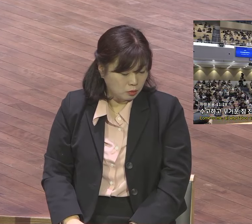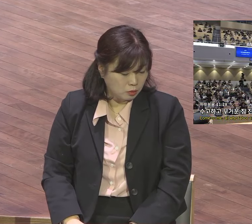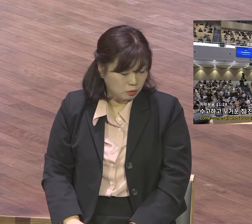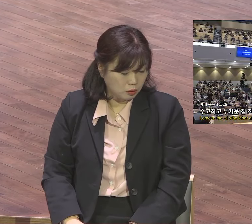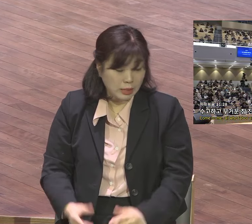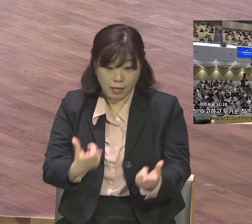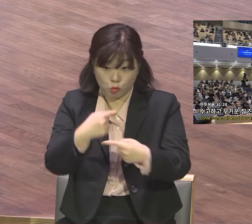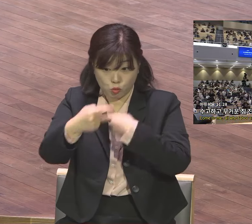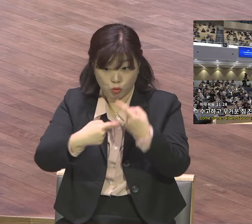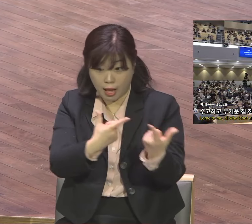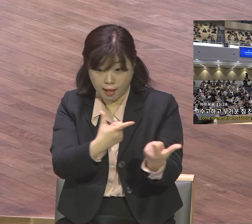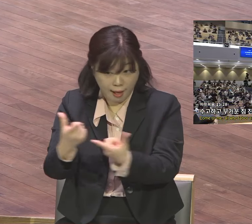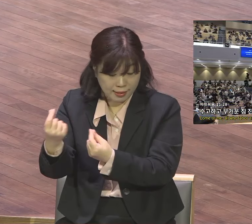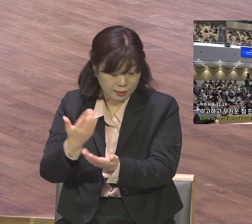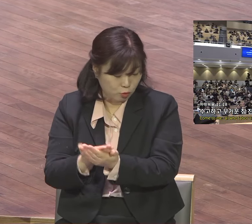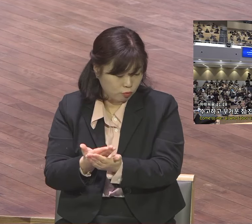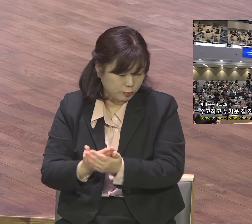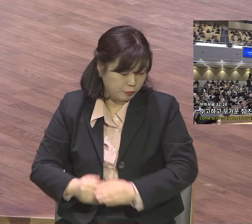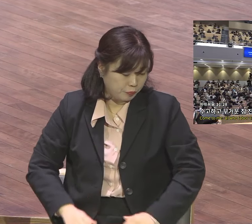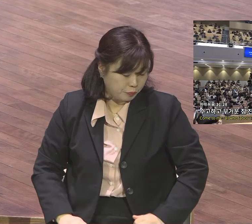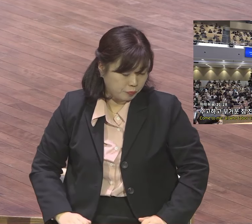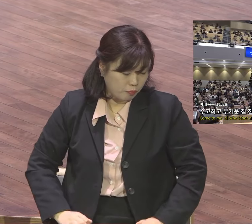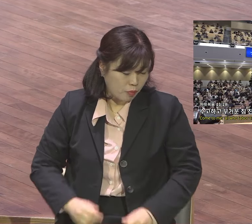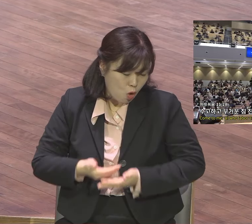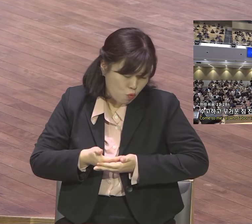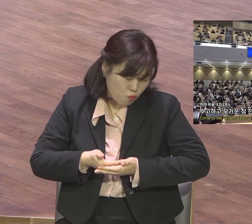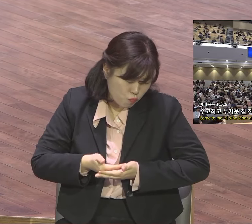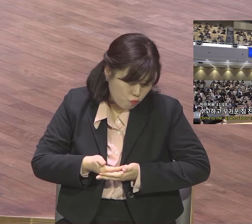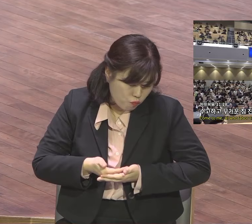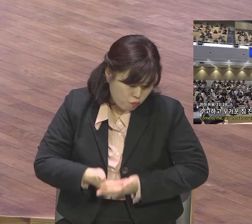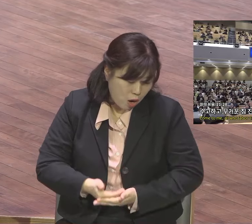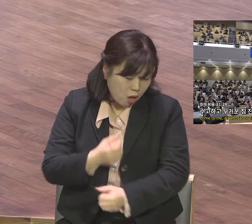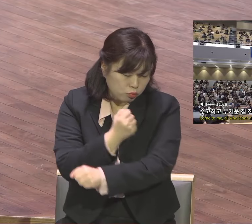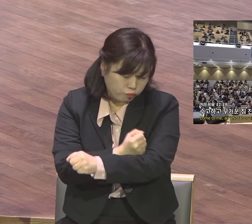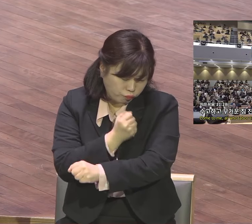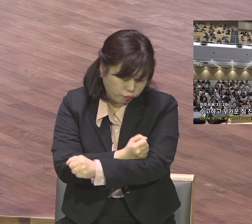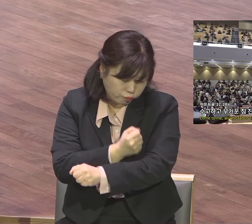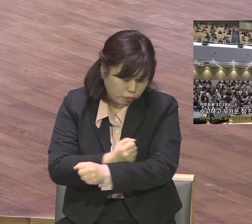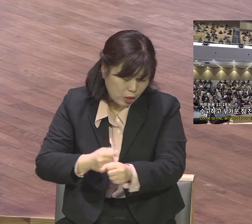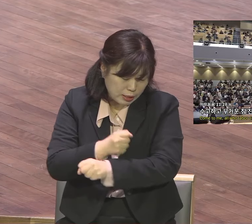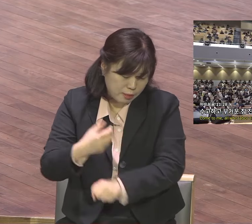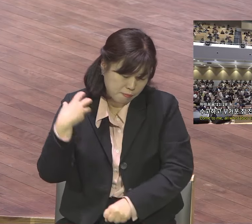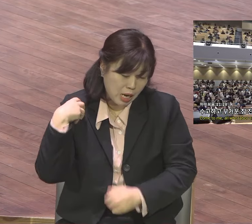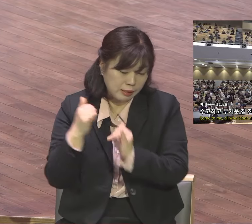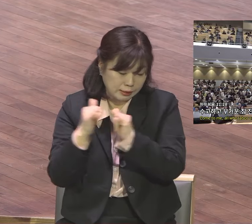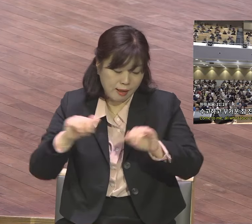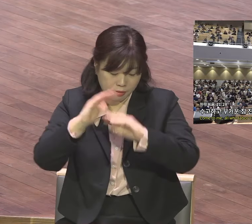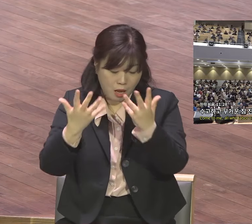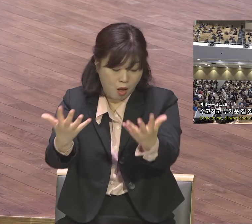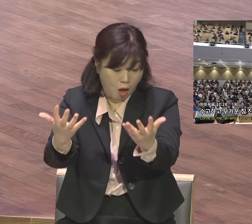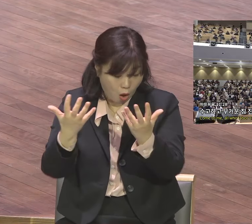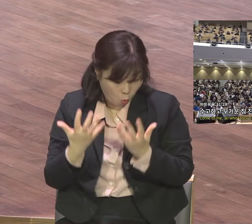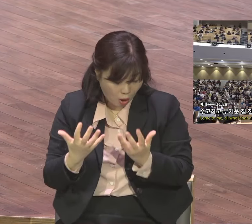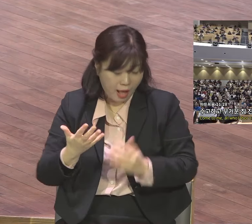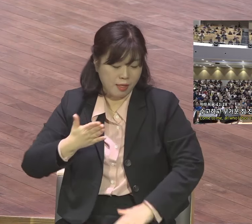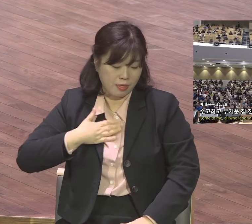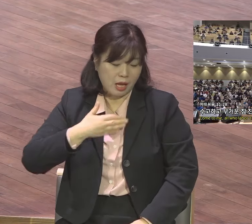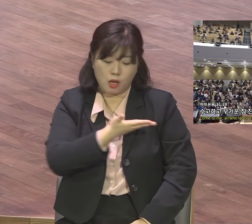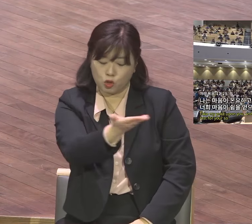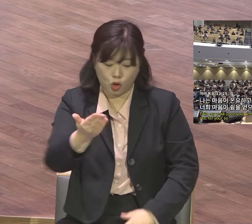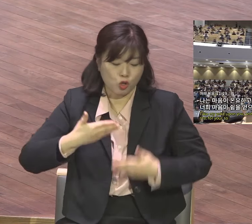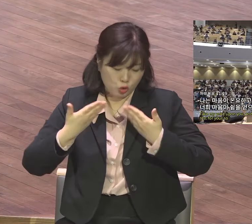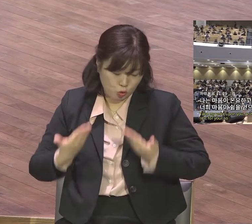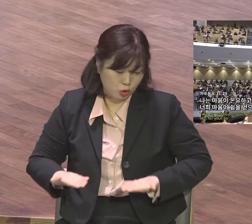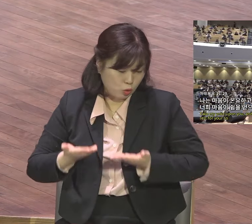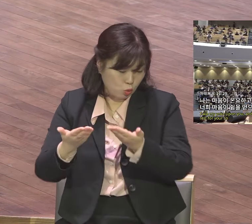우리 한 목소리로 합독하시겠습니다. 수고하고 무거운 짐진 자들아 다 내게로 오라. 내가 너희를